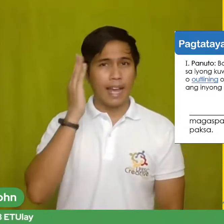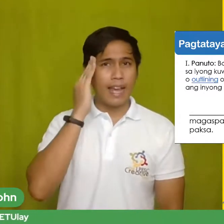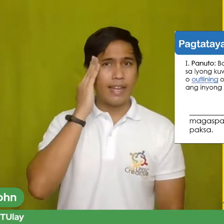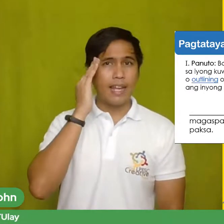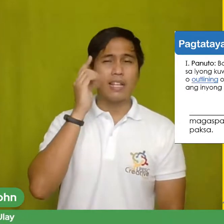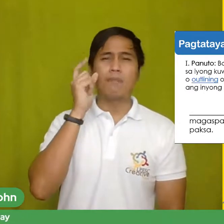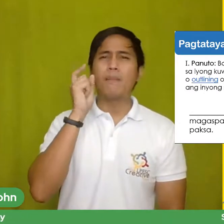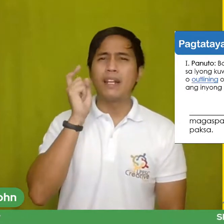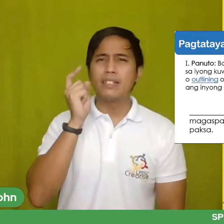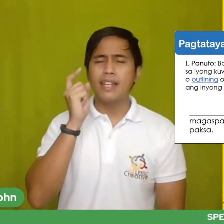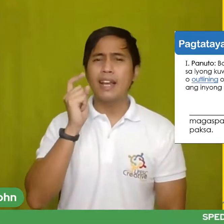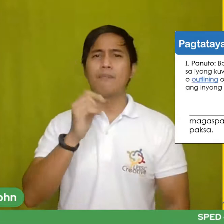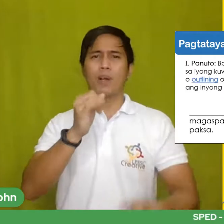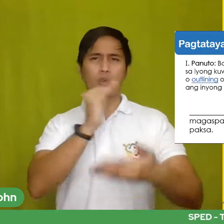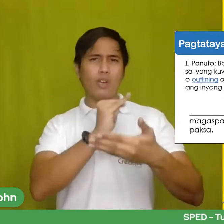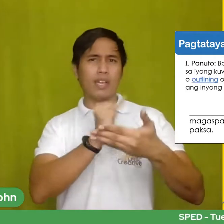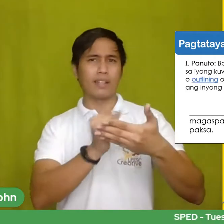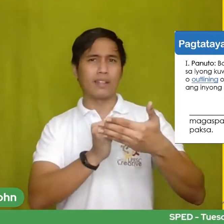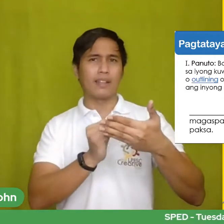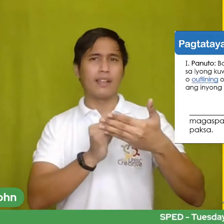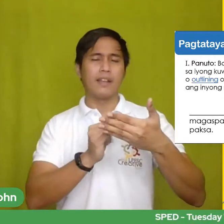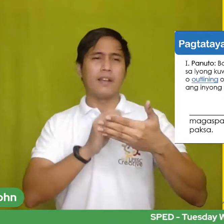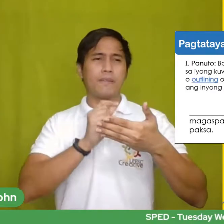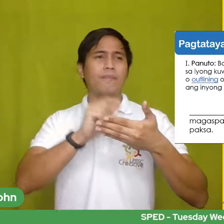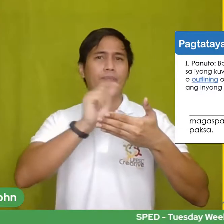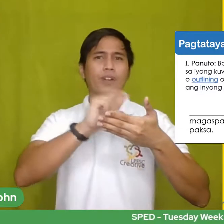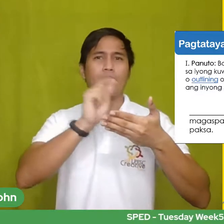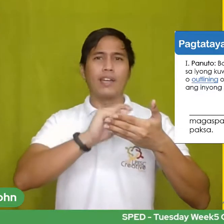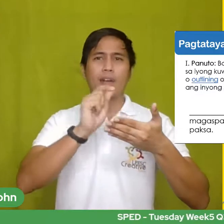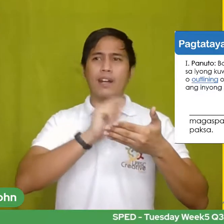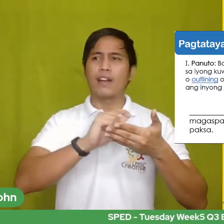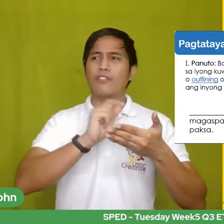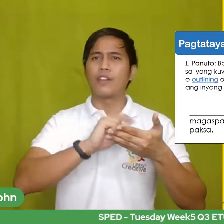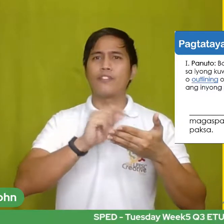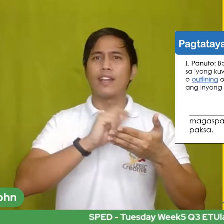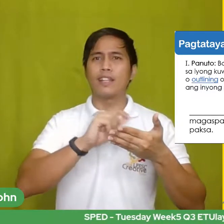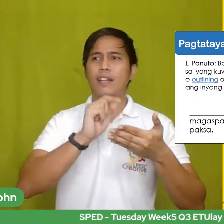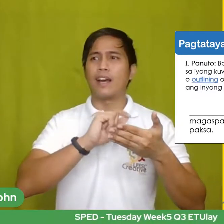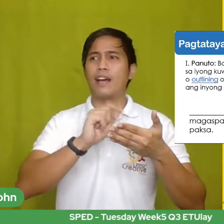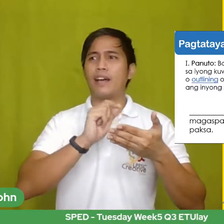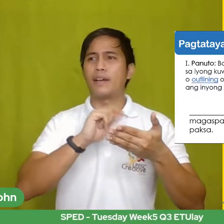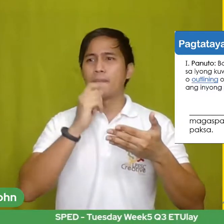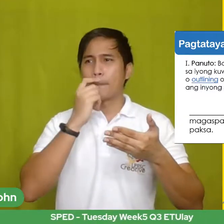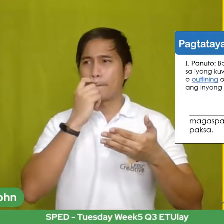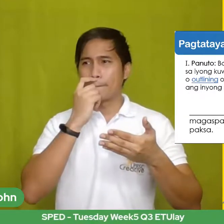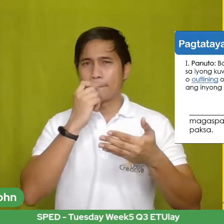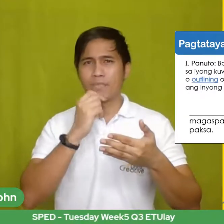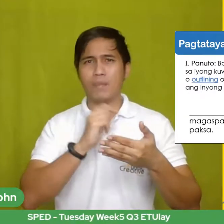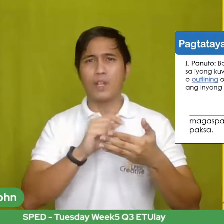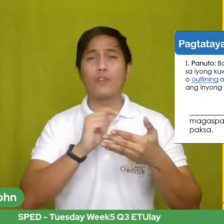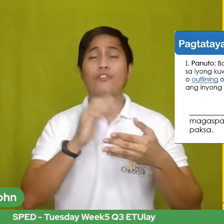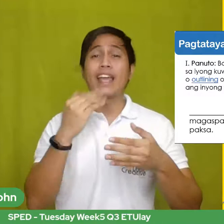Tandaan na, mabilis lang ang pagbuhit. Okay, pang rough draft lang natin. Hindi pa yung